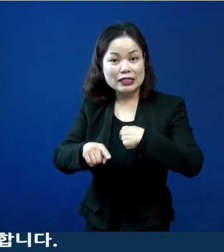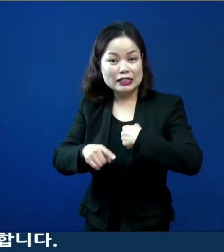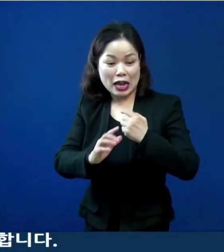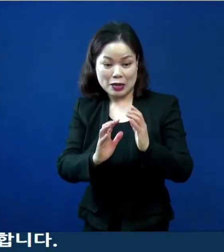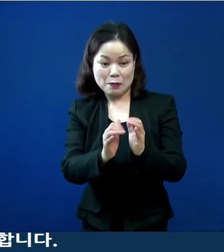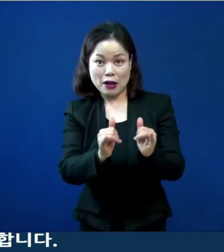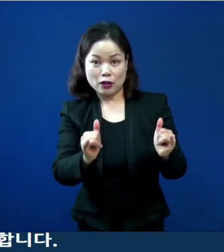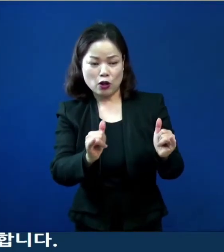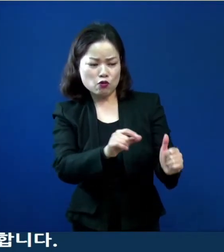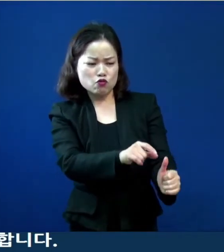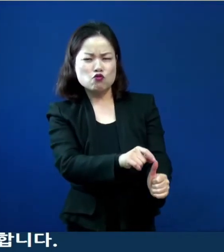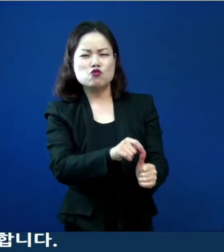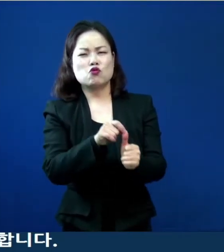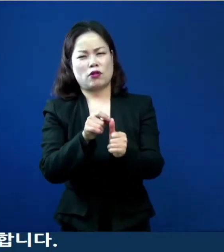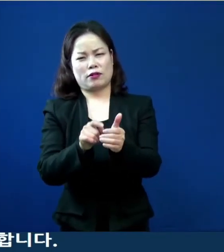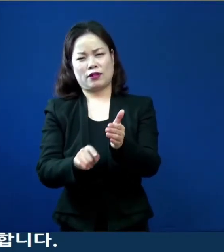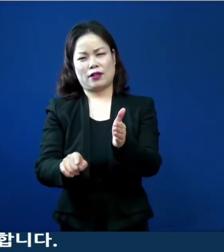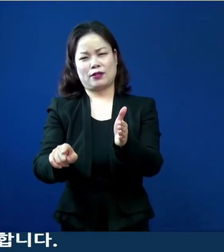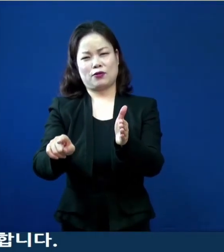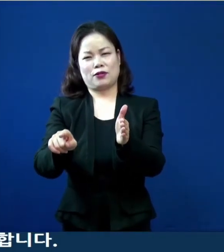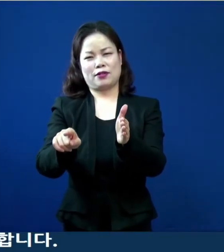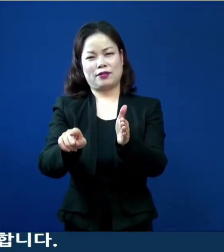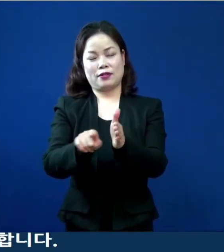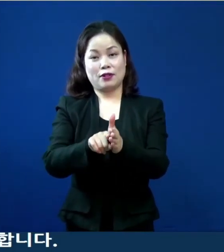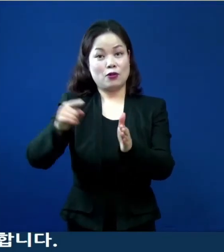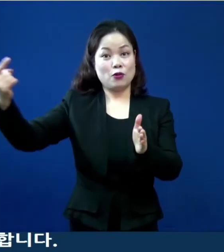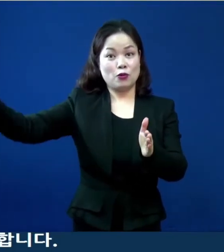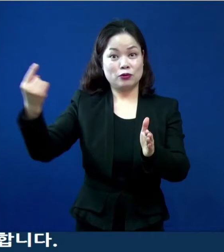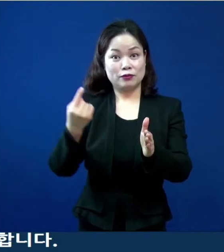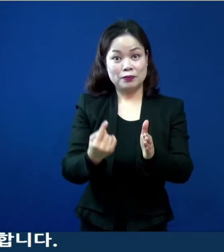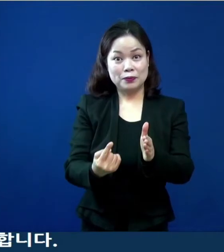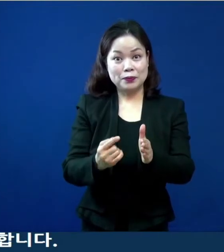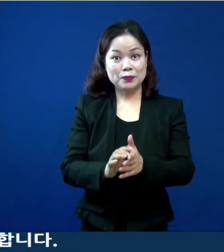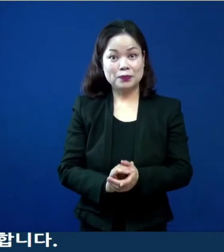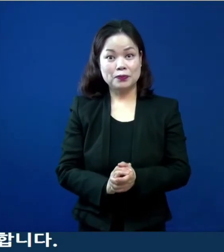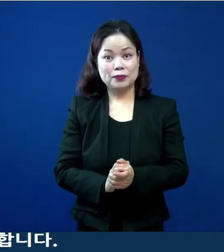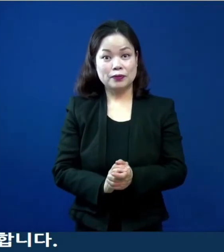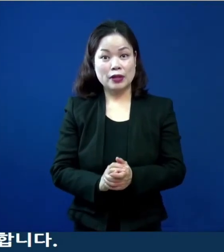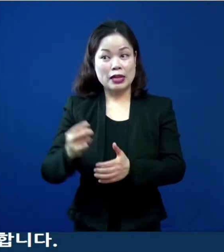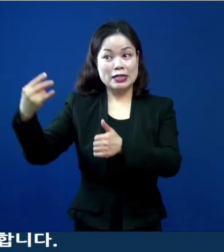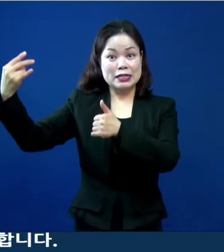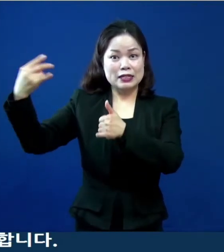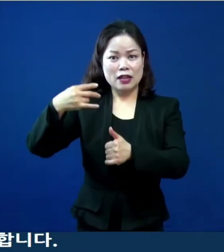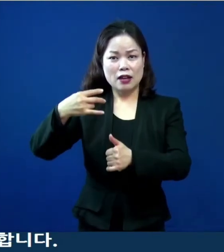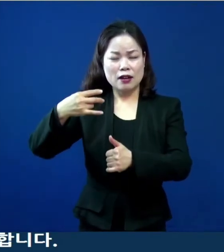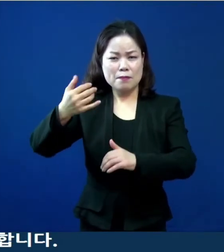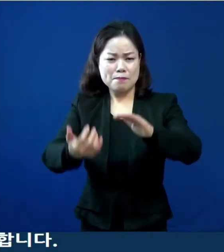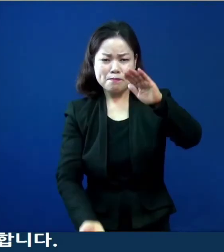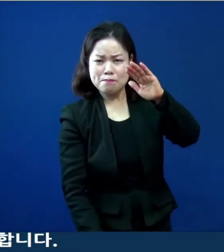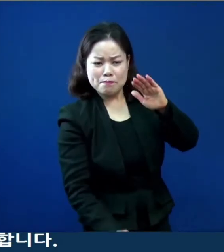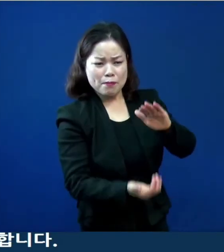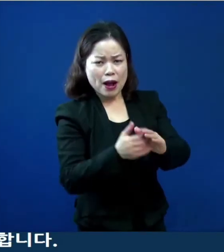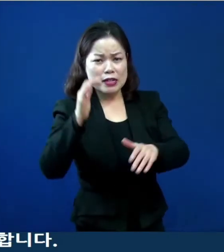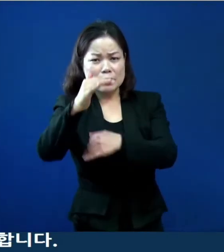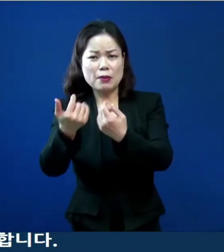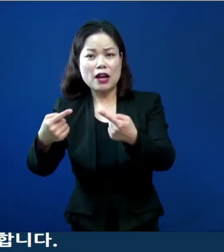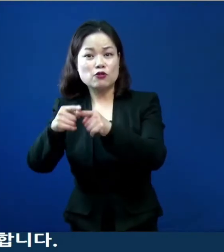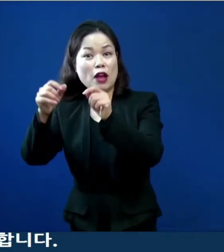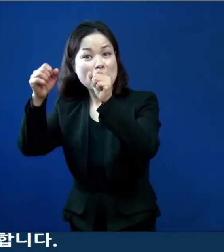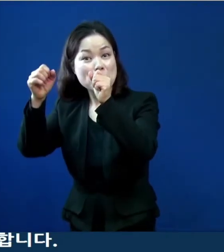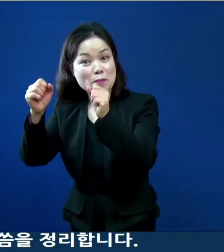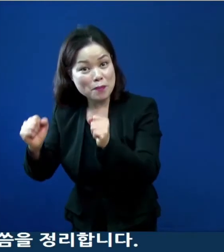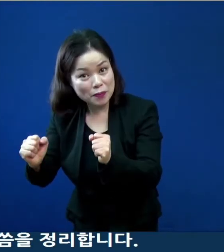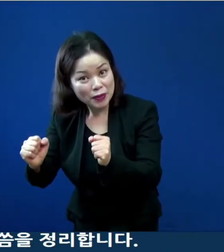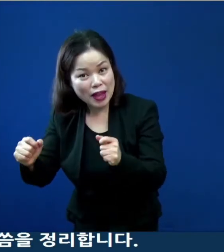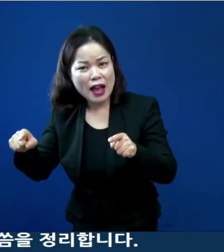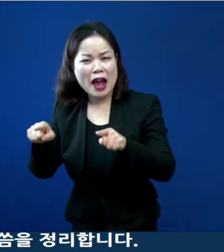백성을 구원하려고 오셨다라고 얘기를 합니다. 계시의 절정으로 오셔서 임마누엘로